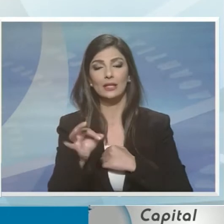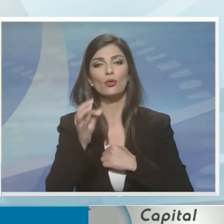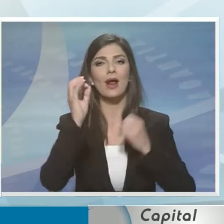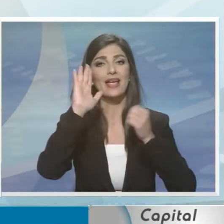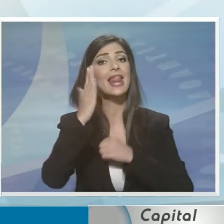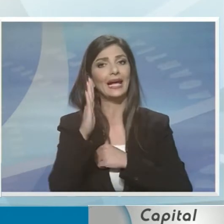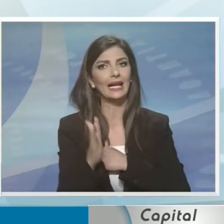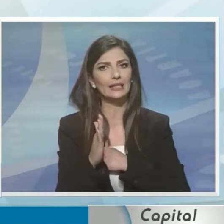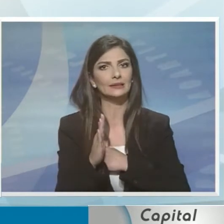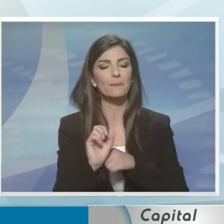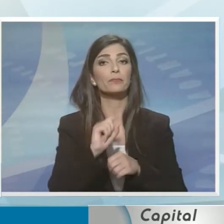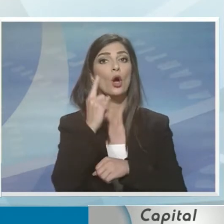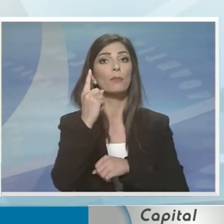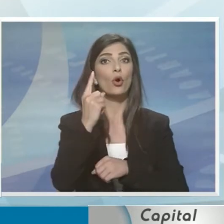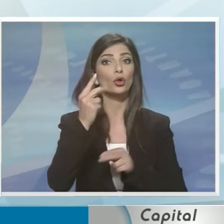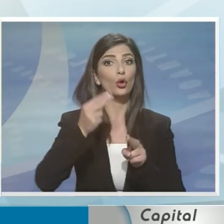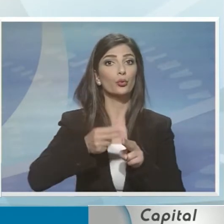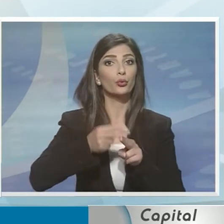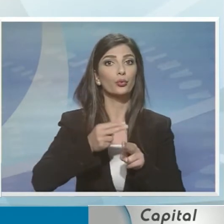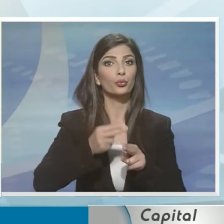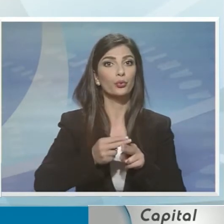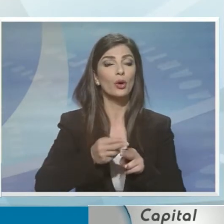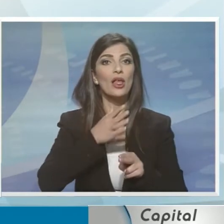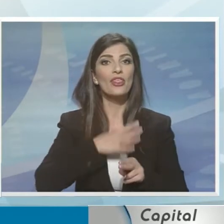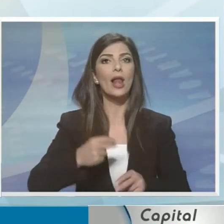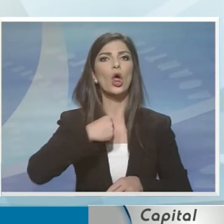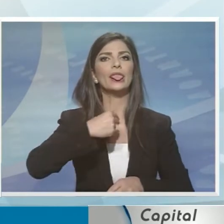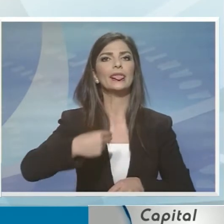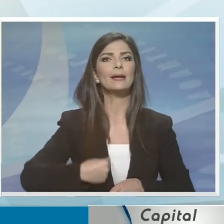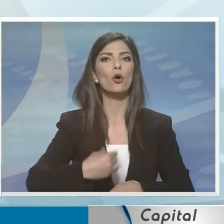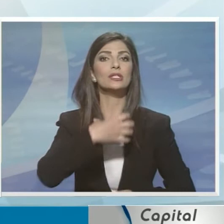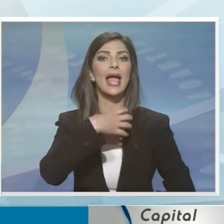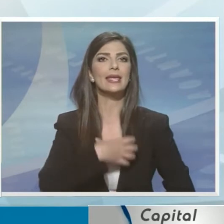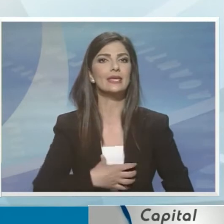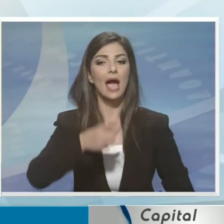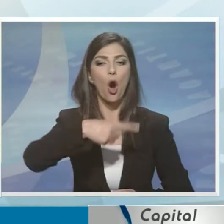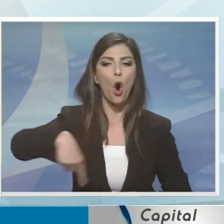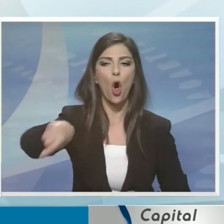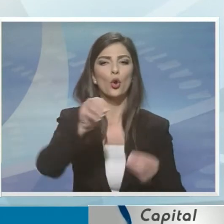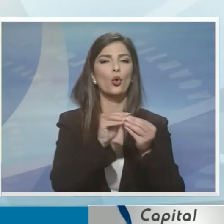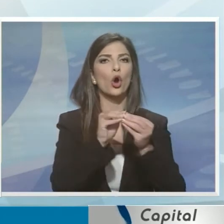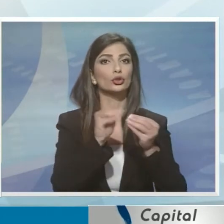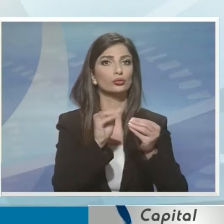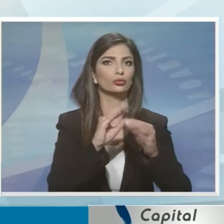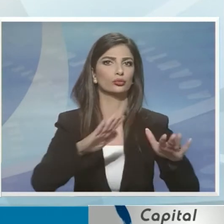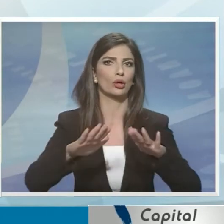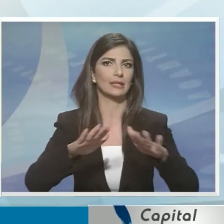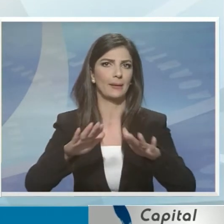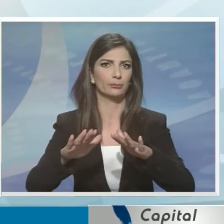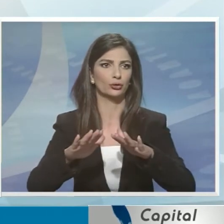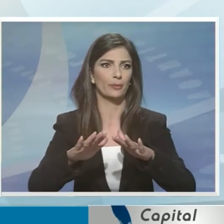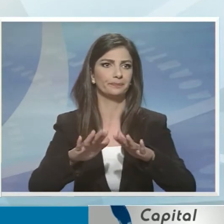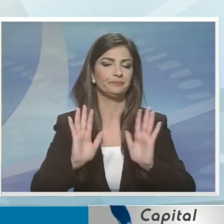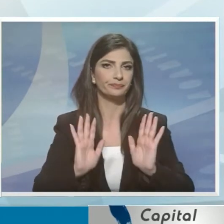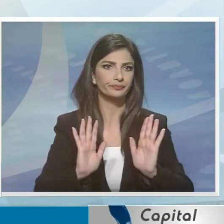Πρώτη στο μέλημα η διαφύλαξη της δημόσιας υγείας των συμπολιτών μας, ενώ συνακόλουθο